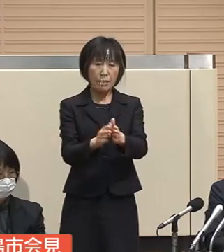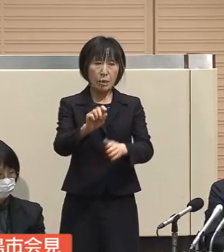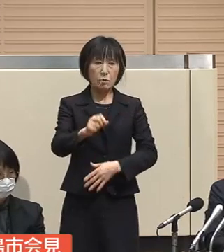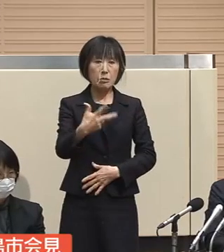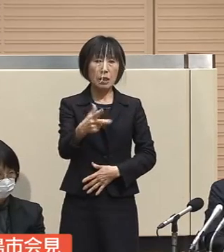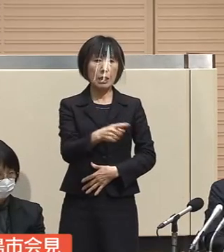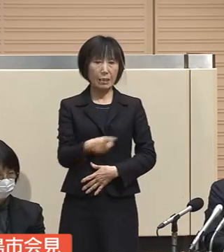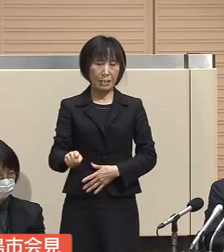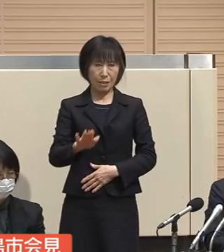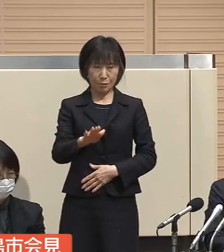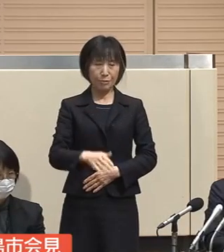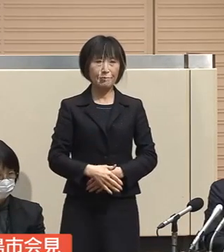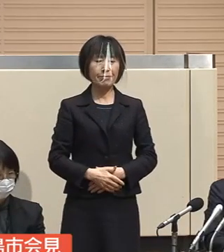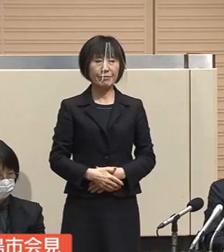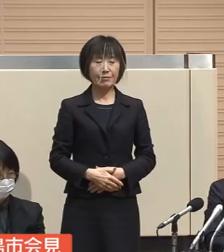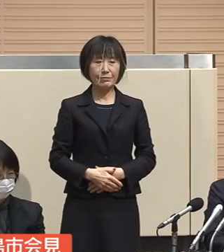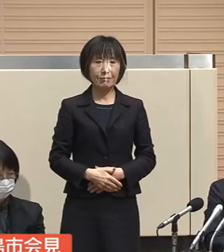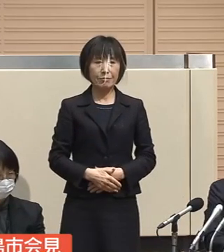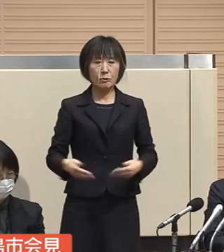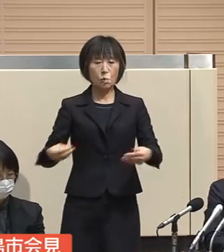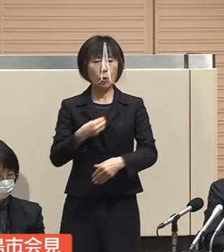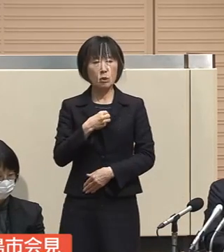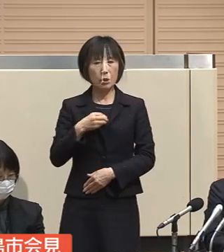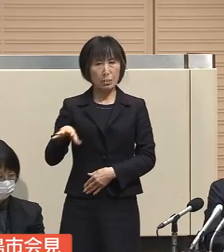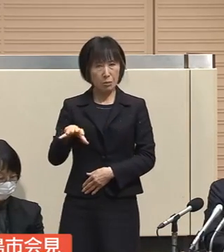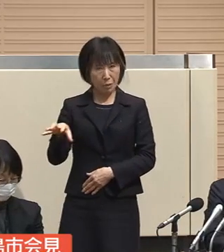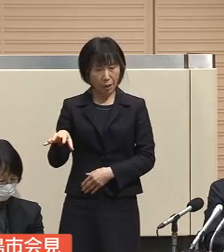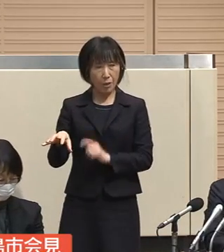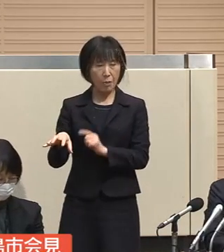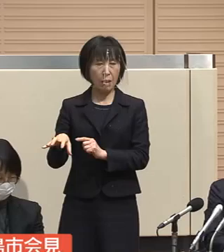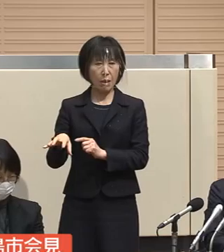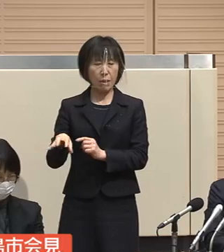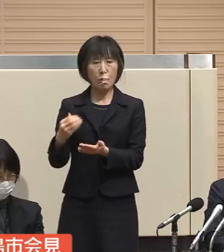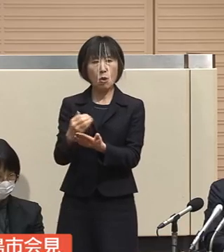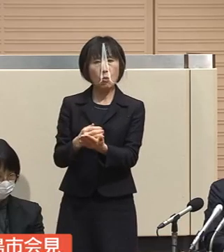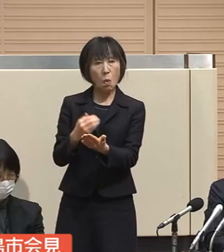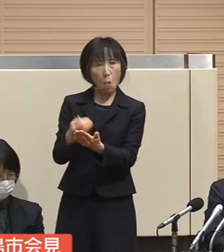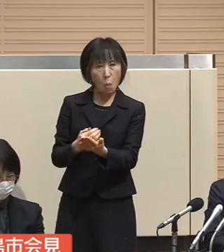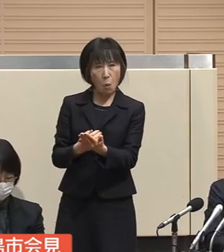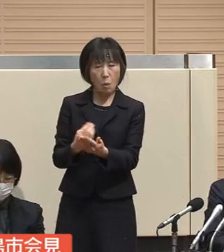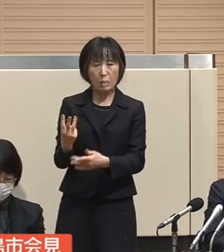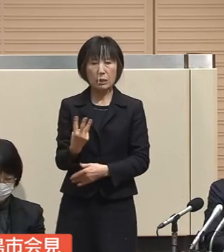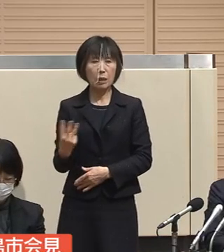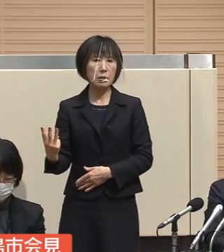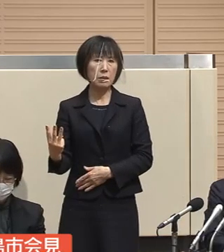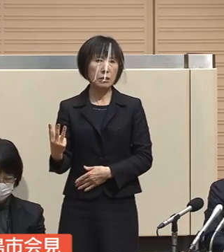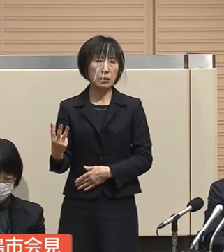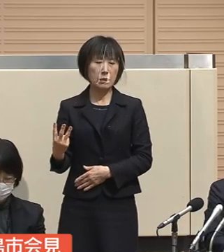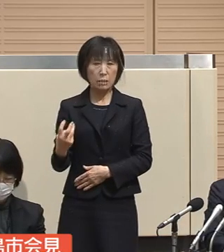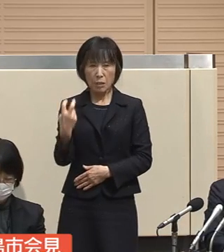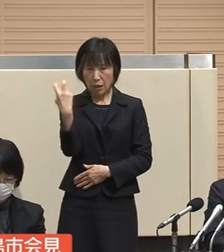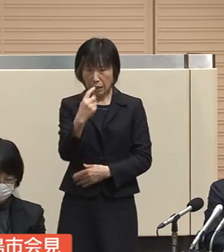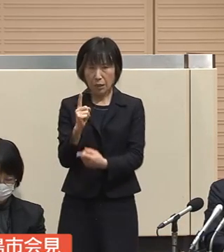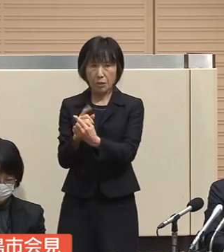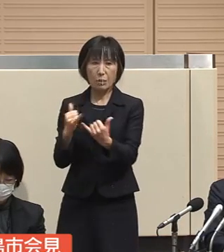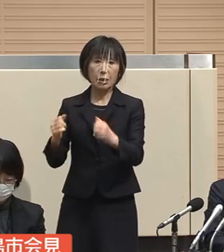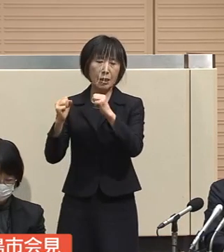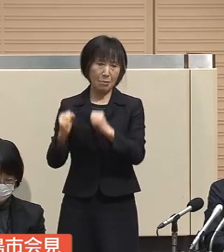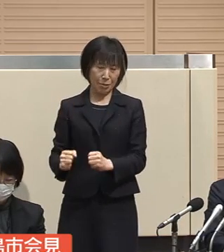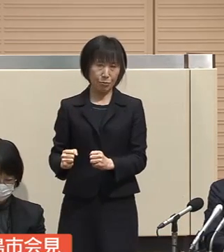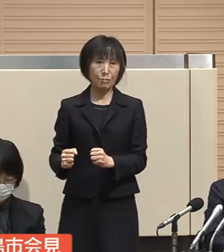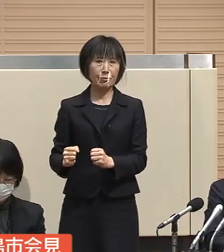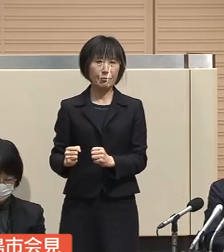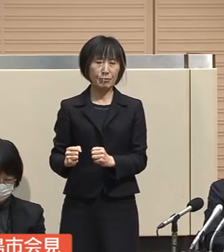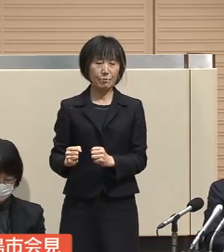。なお職員につきましては残り3名の検査対象者がいらっしゃいま